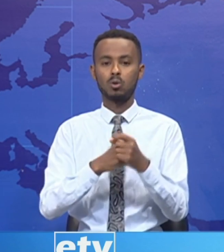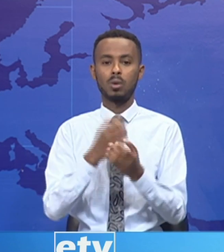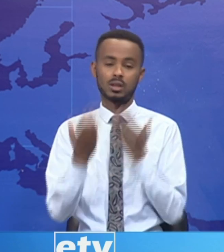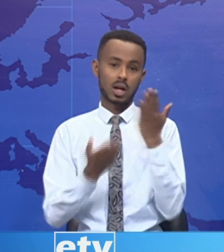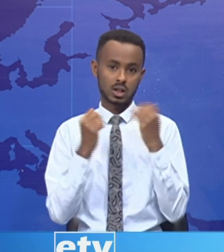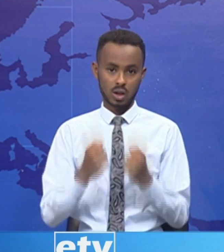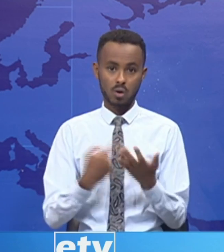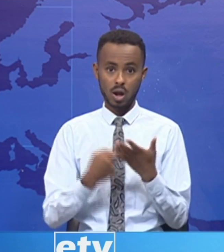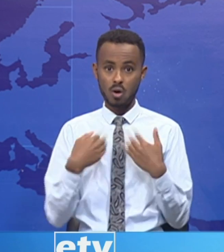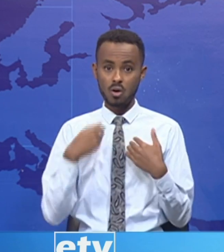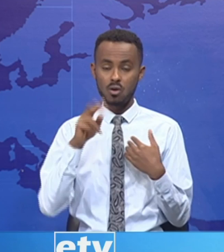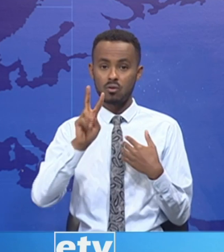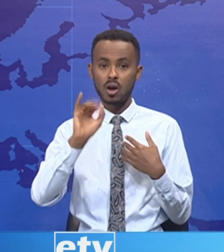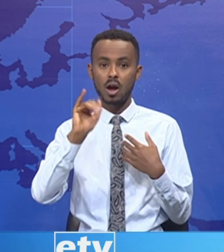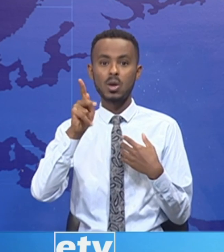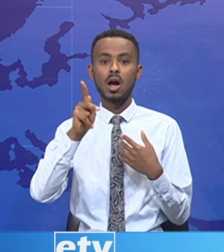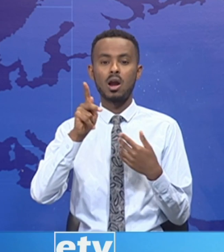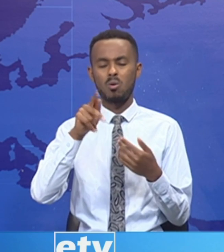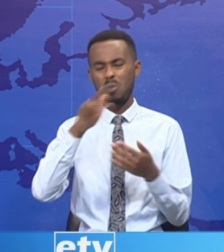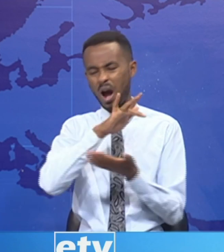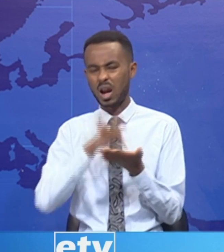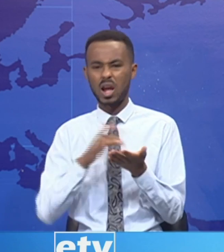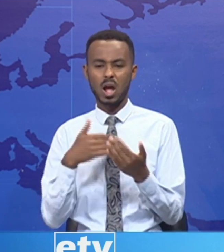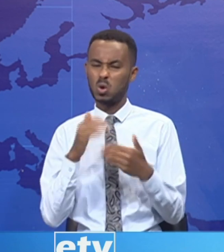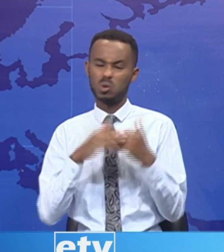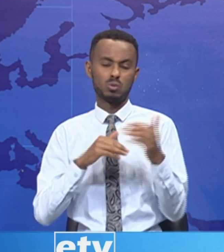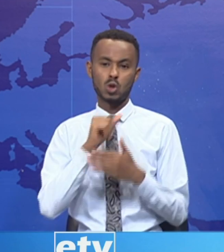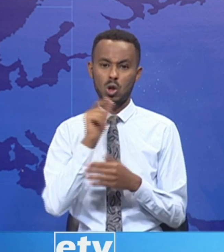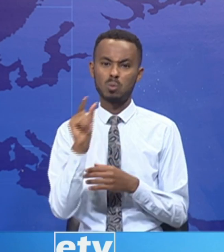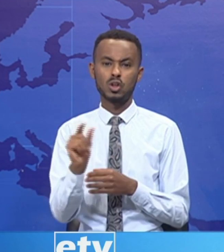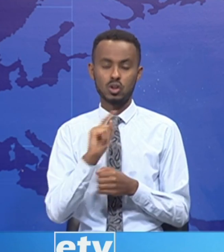ቪአይፒ እንደምታውቁት መሃል ላይ ነው ያለው፣ ምቹ አይደለም፣ ትንሽም ነው።